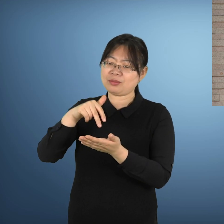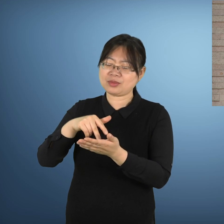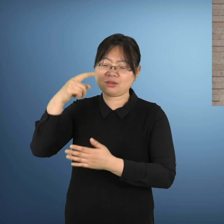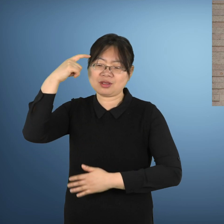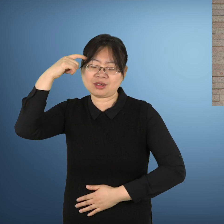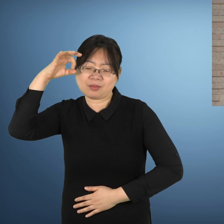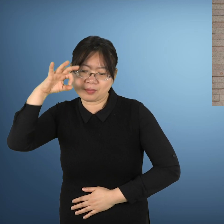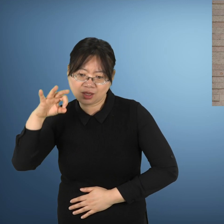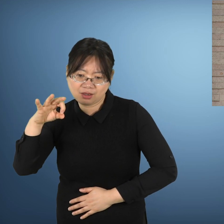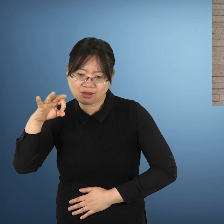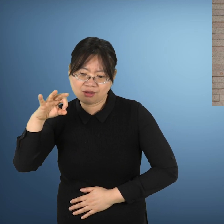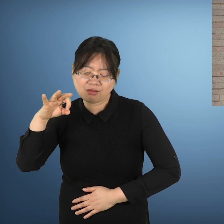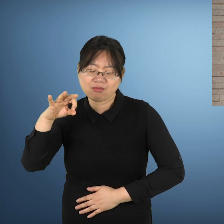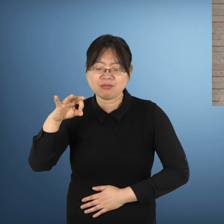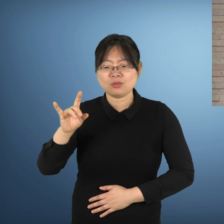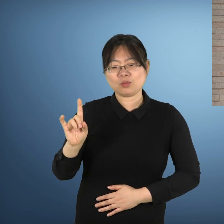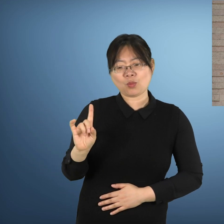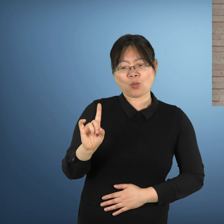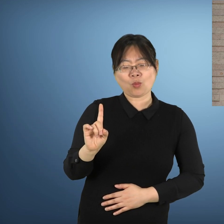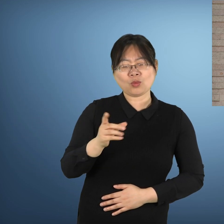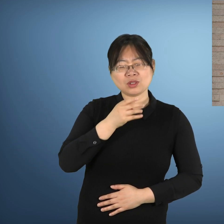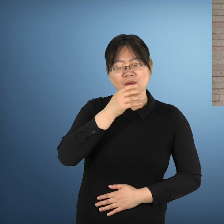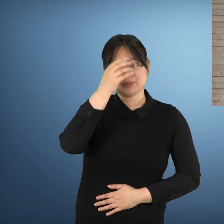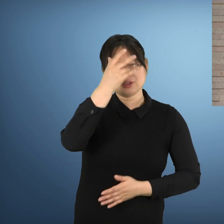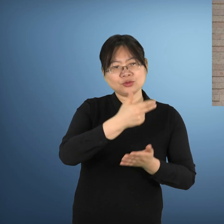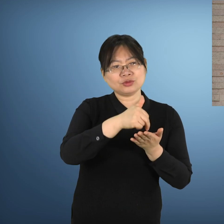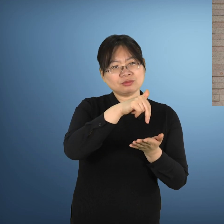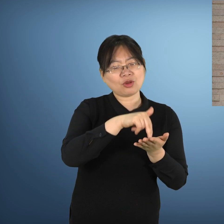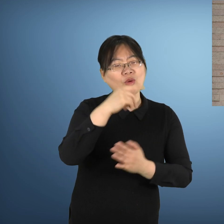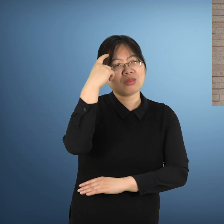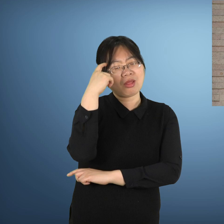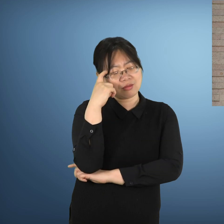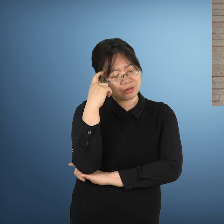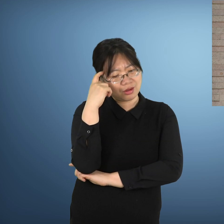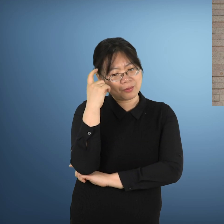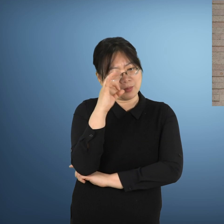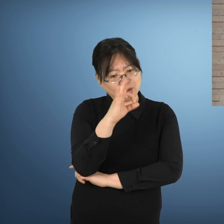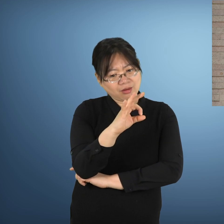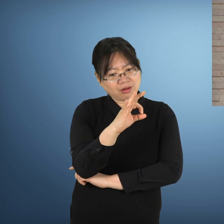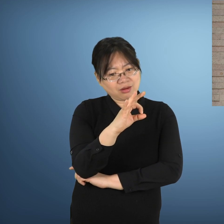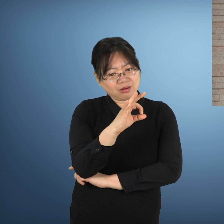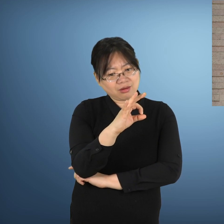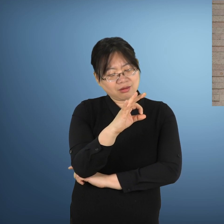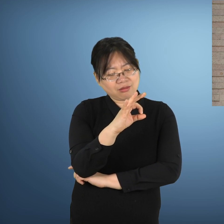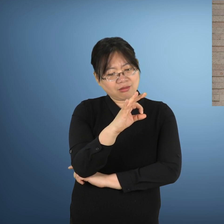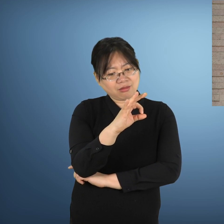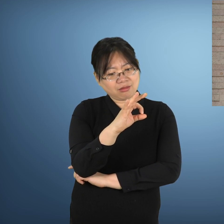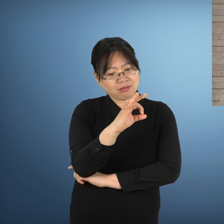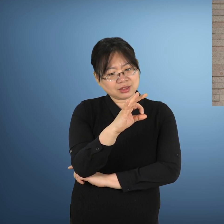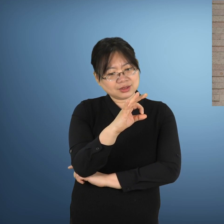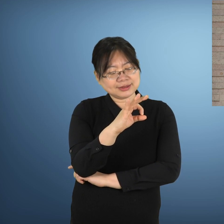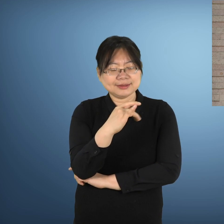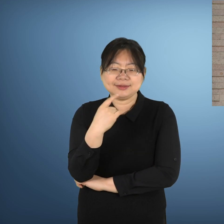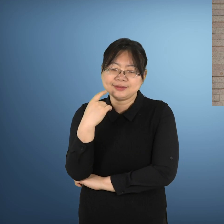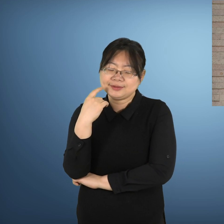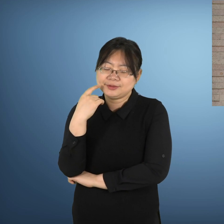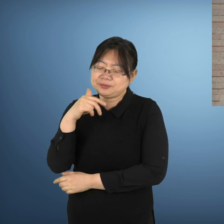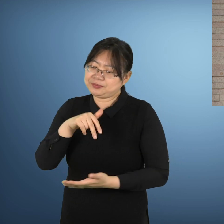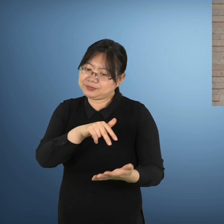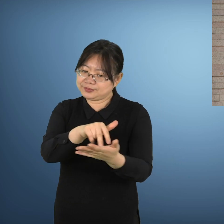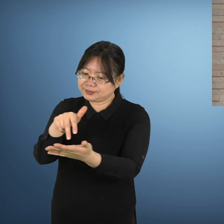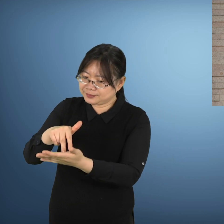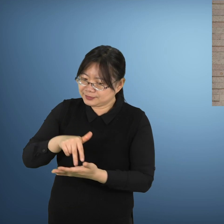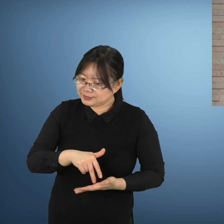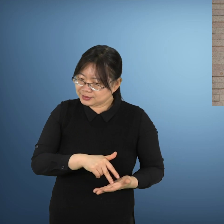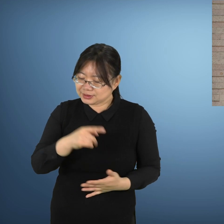생각해보고 감히 주님 입장에서 한번 생각을 해보고 여러 각도에서 한번 생각을